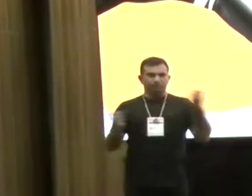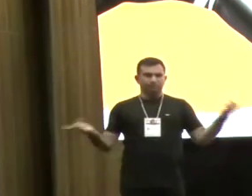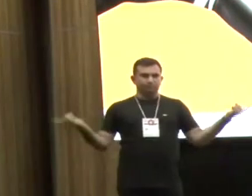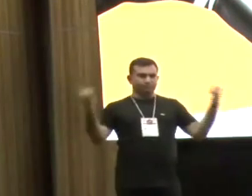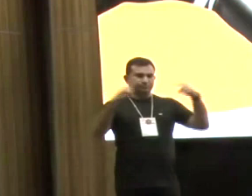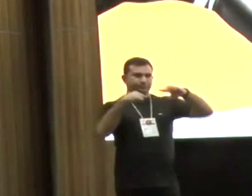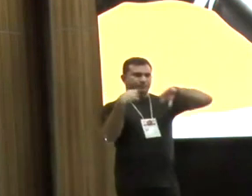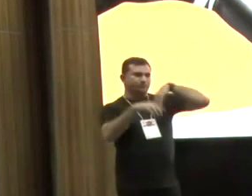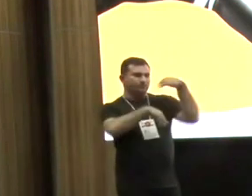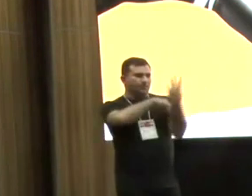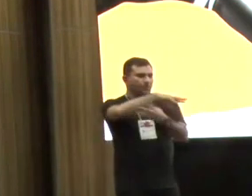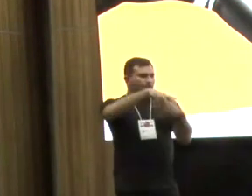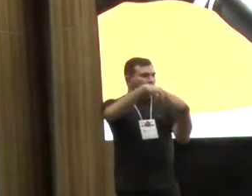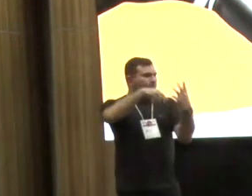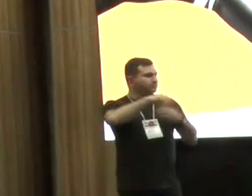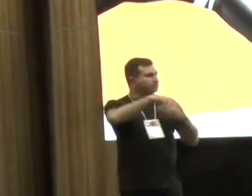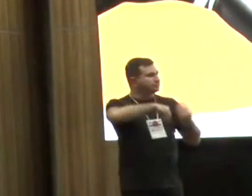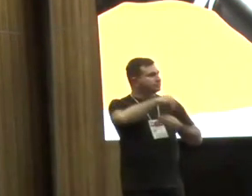para mim aqui, ó. O